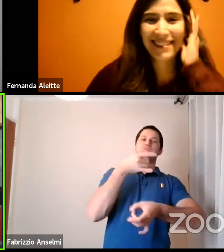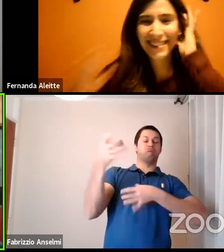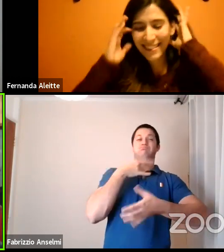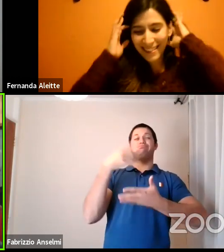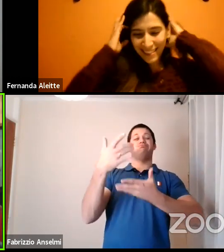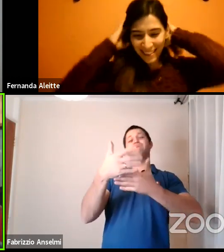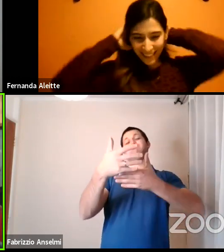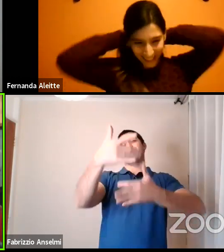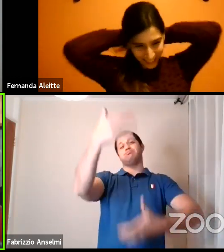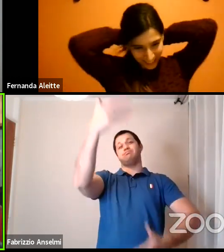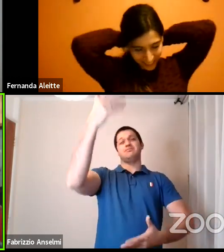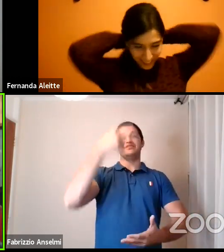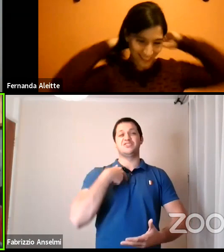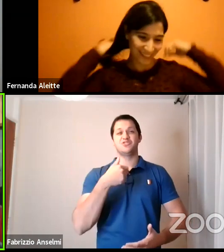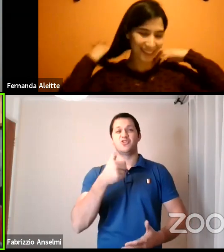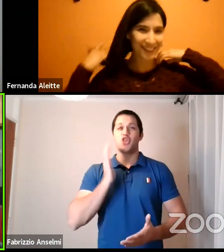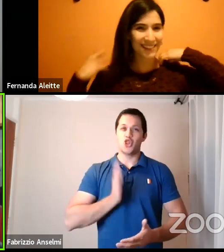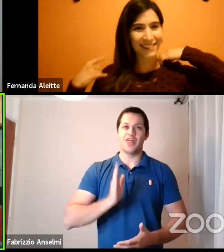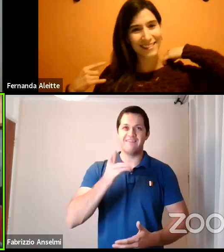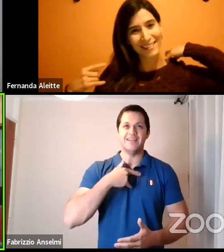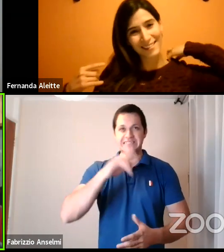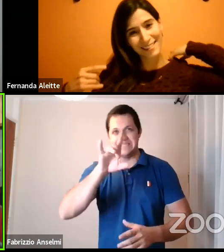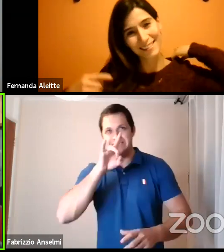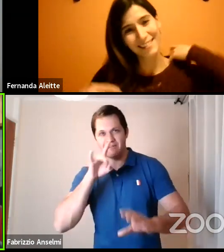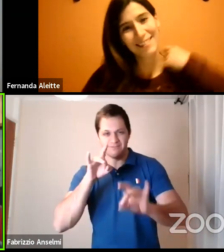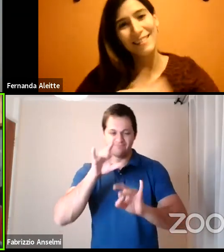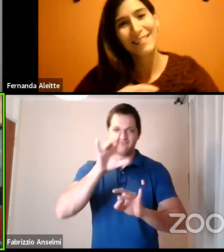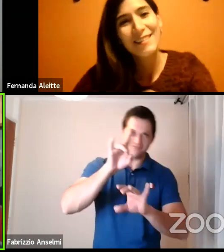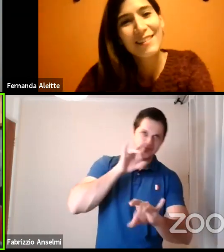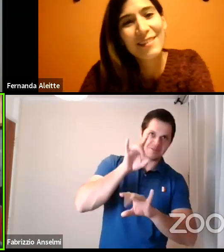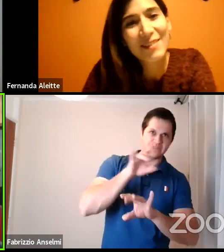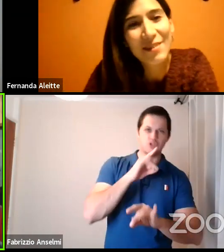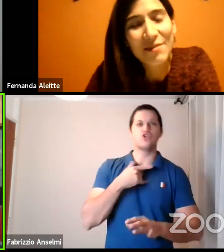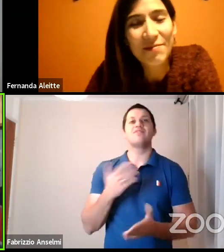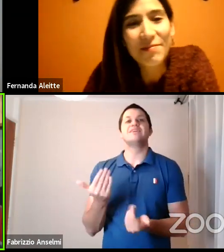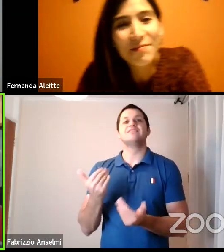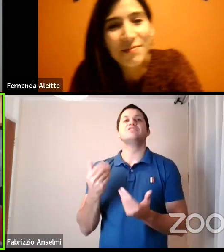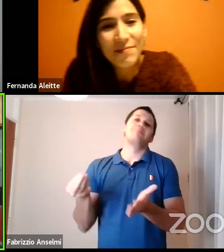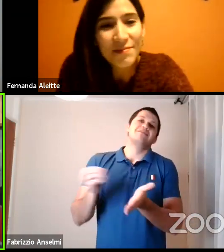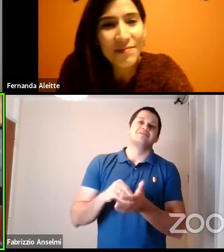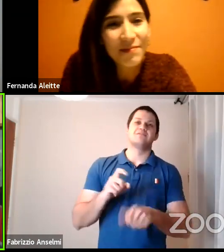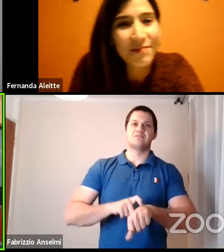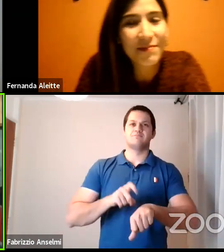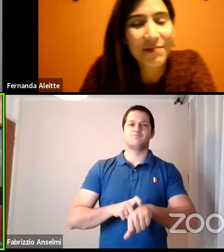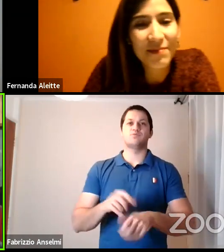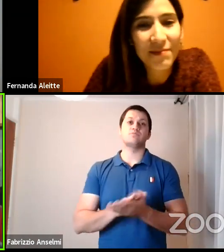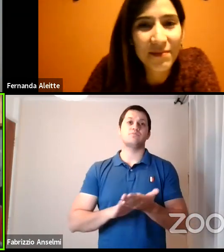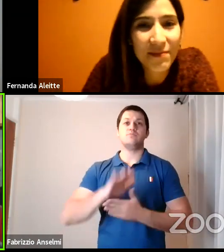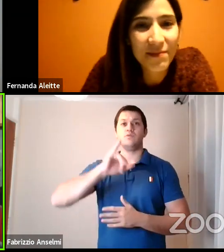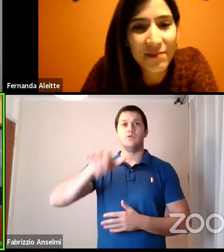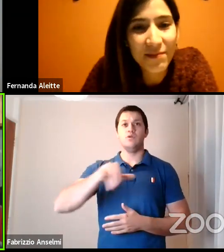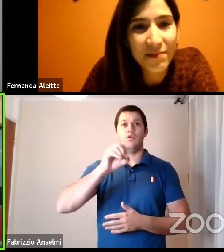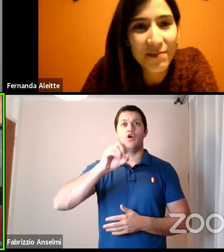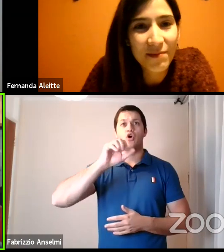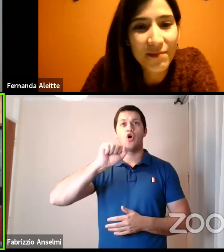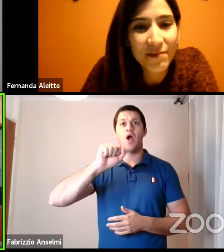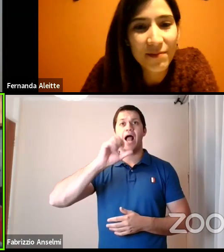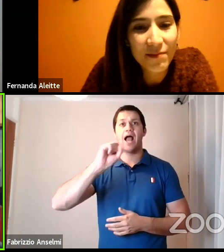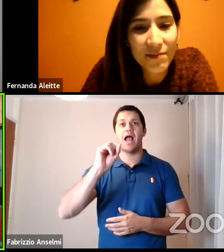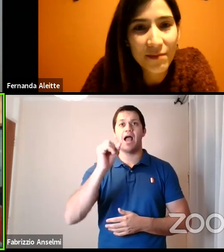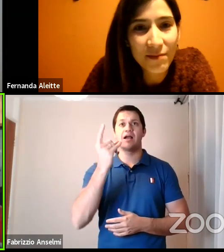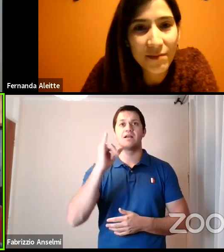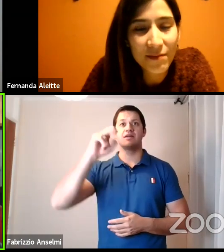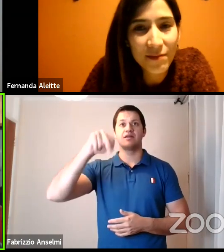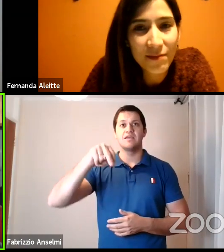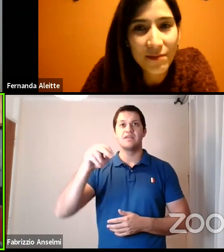estoy procesando, o sea, necesito más tiempo, ¿ya? Pero, por ejemplo, seguirle la pista a Joaquín Cabeza un poquito más detallado, ¿qué pasó en esos